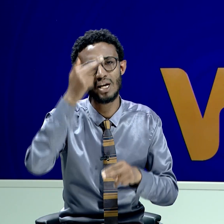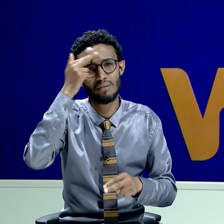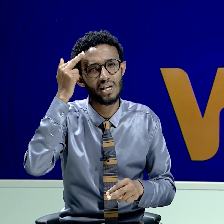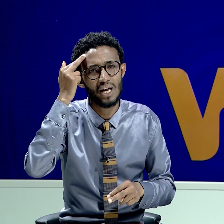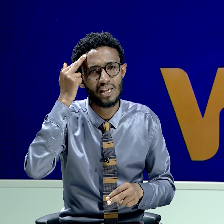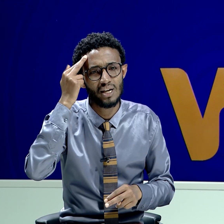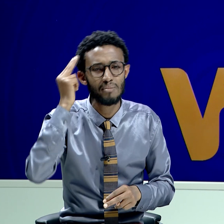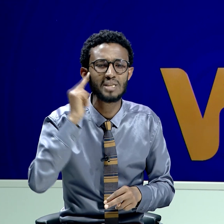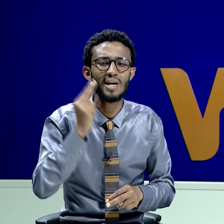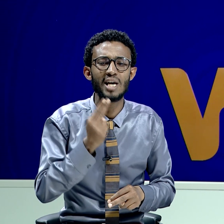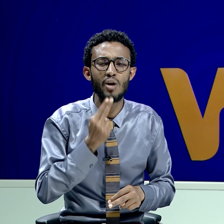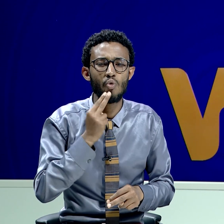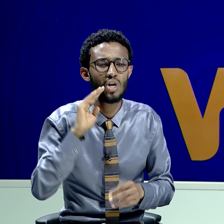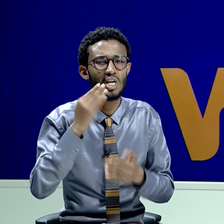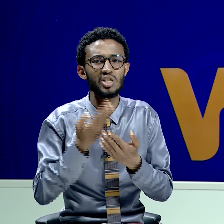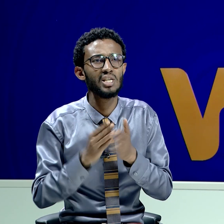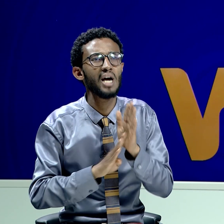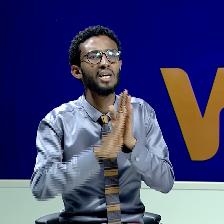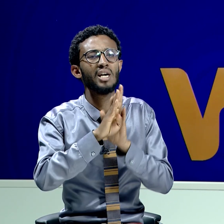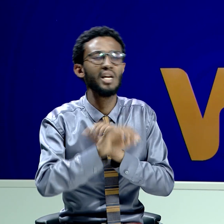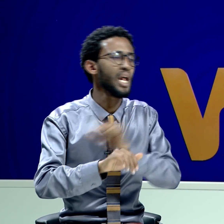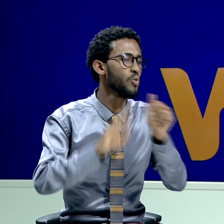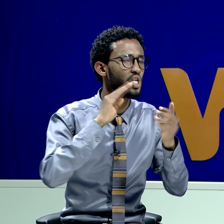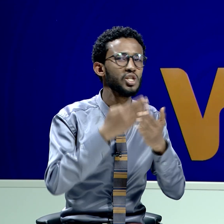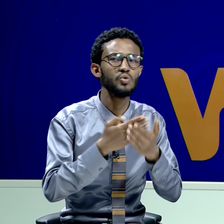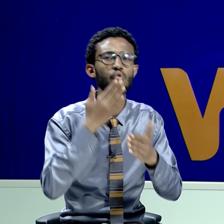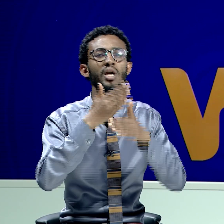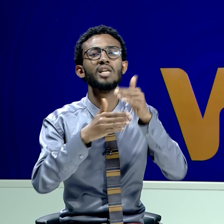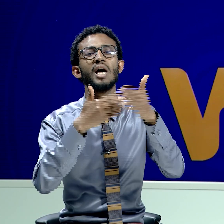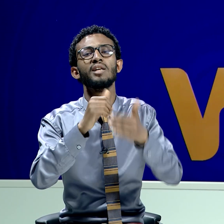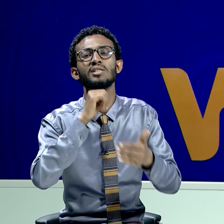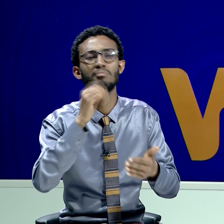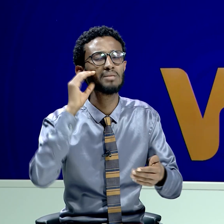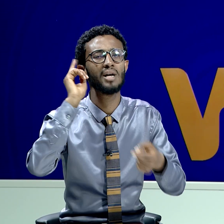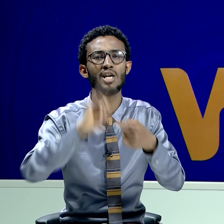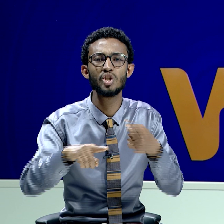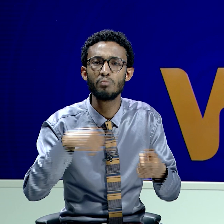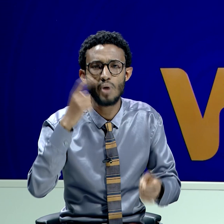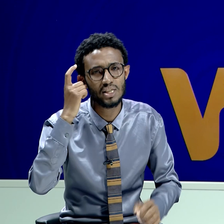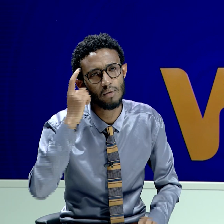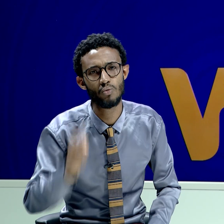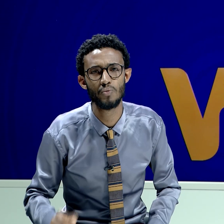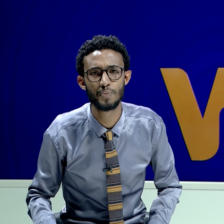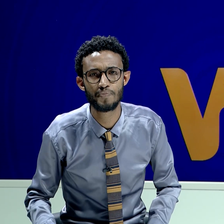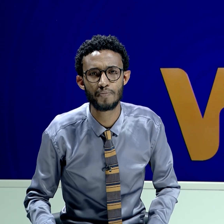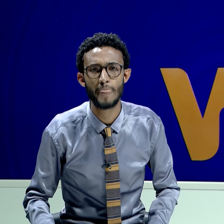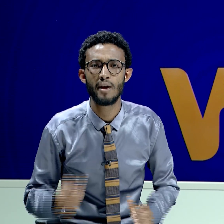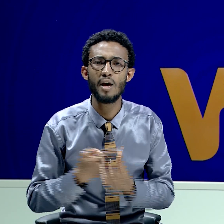ጥረት ምክንያት መስማሳኑ ልጃችን ካደቀ እንዲላው ልጃችን ጥሩ ደረጃ አይደርስም መስማታችንን ብሎ ያስባሉ።